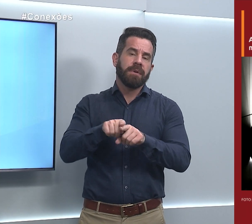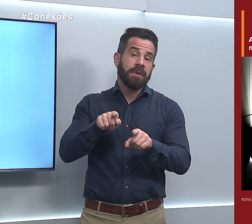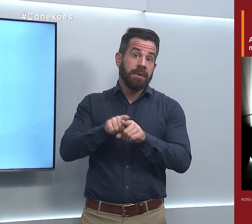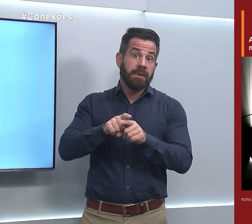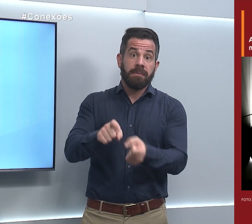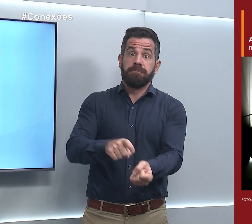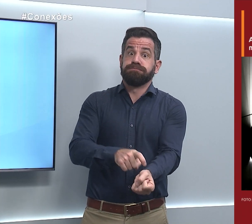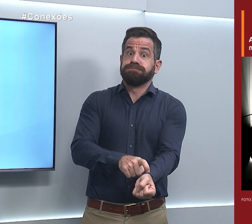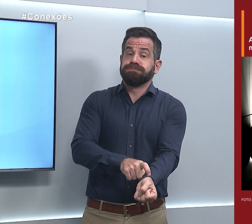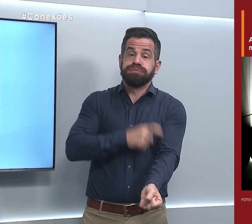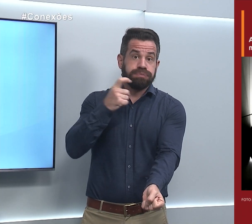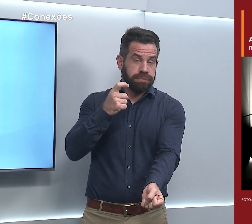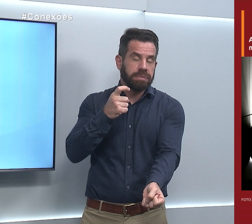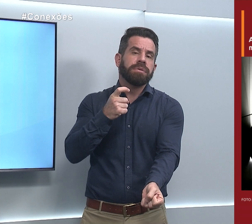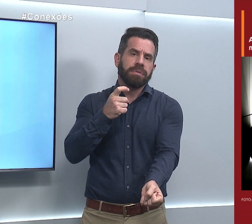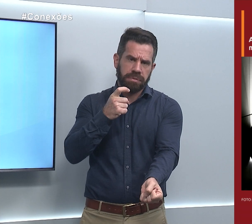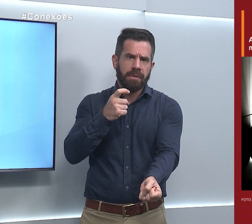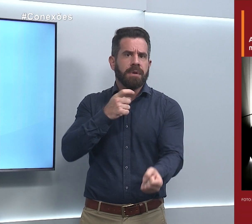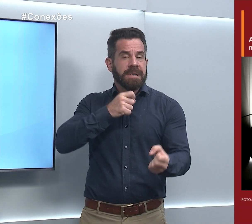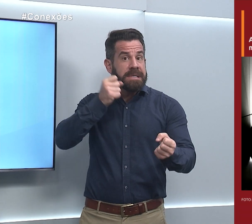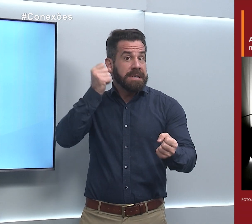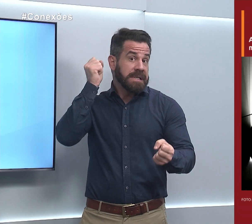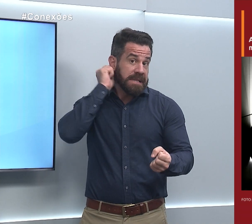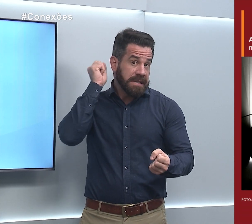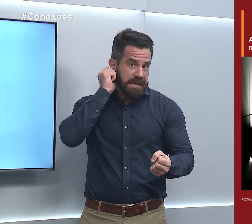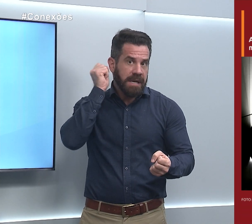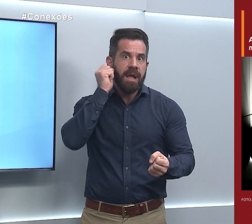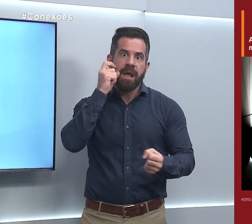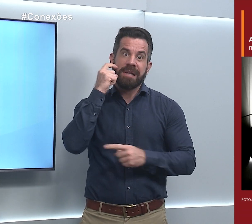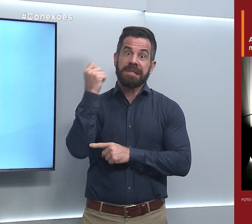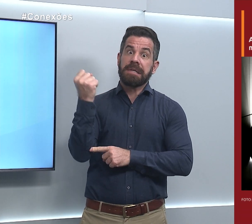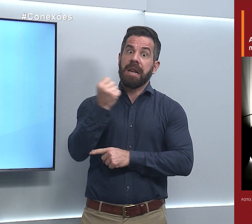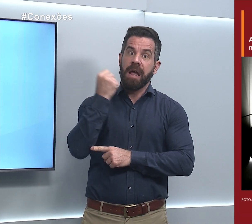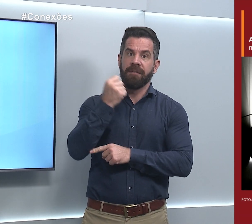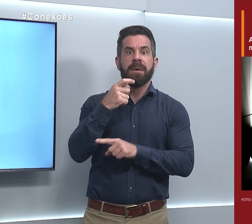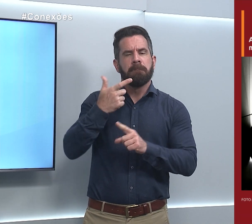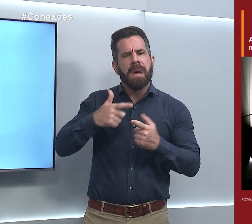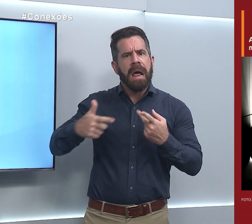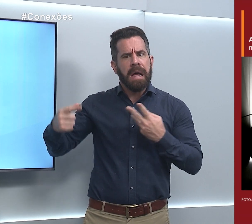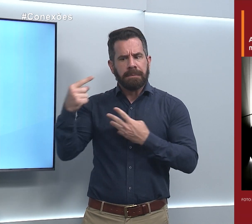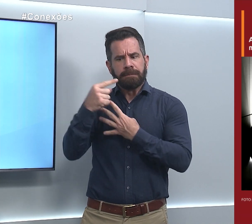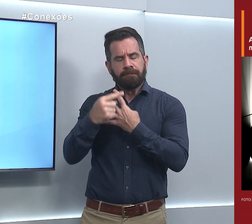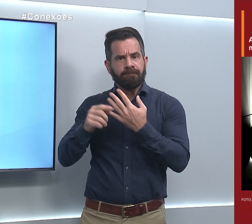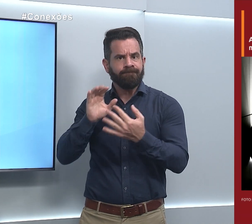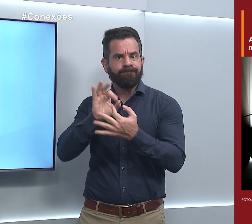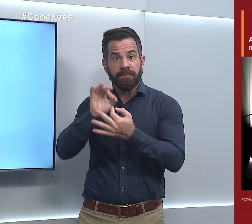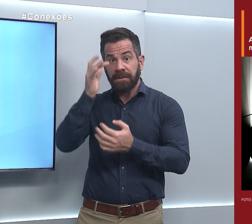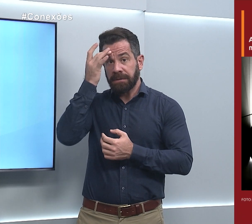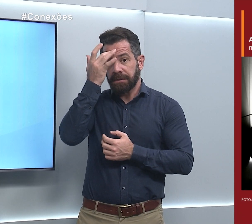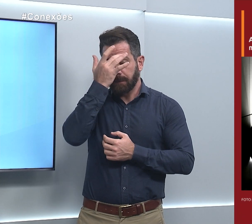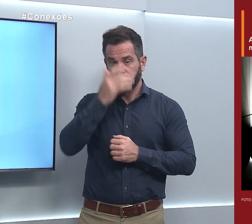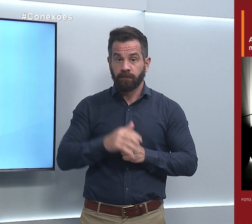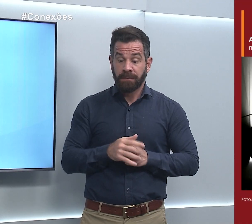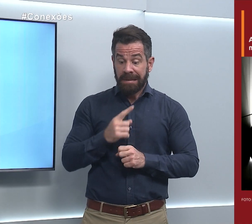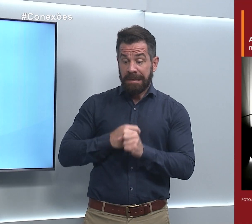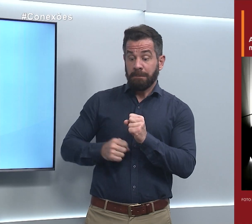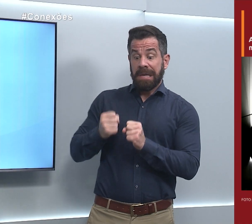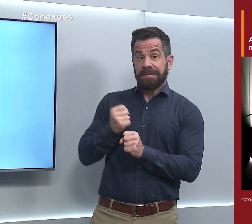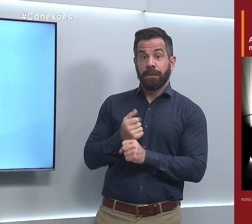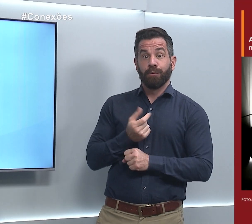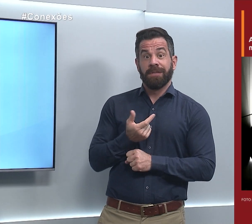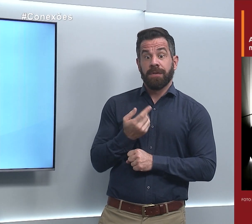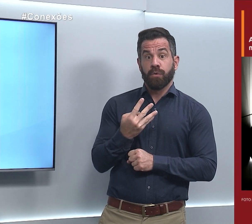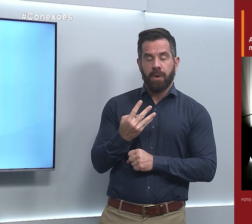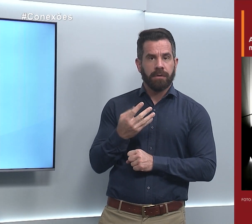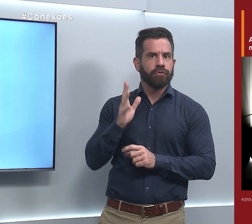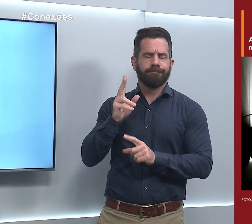reações a estresse grave e outras questões relacionadas à saúde mental. Já no ano passado, esses números